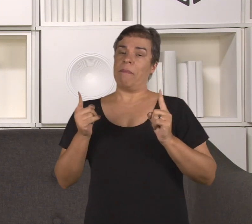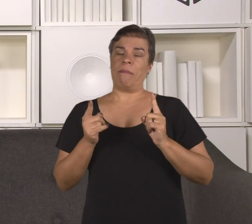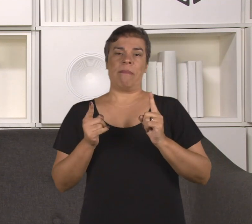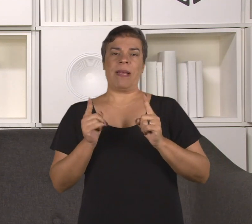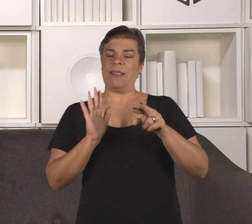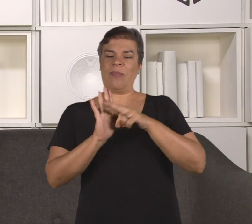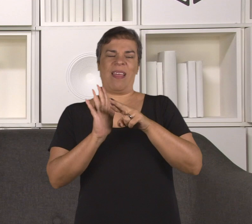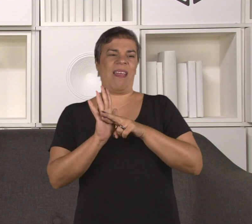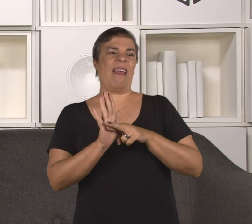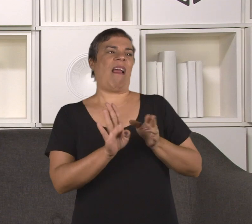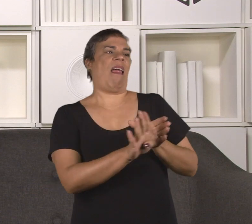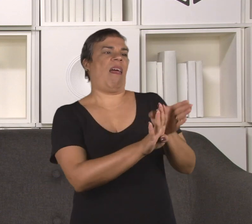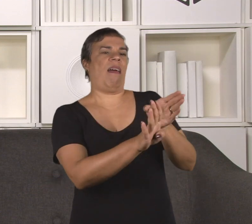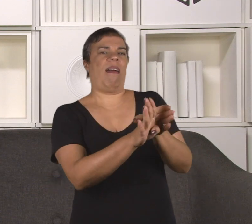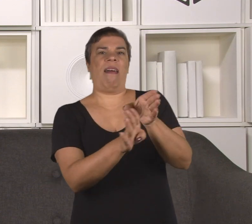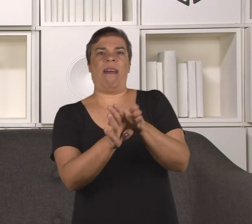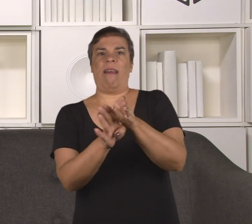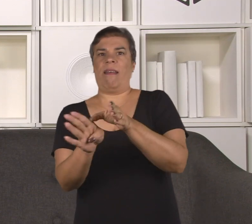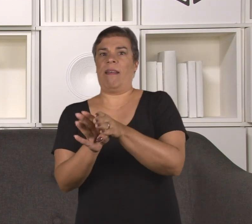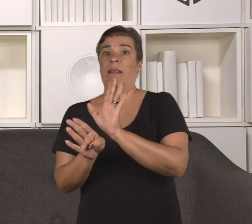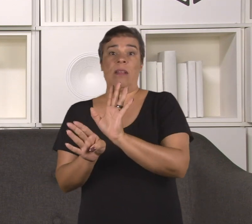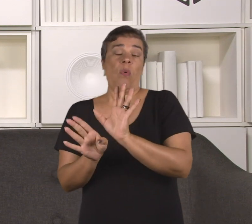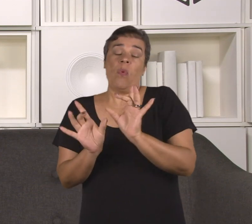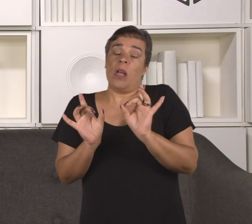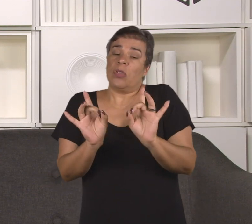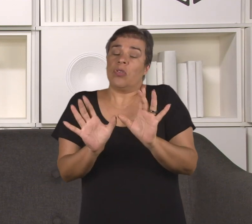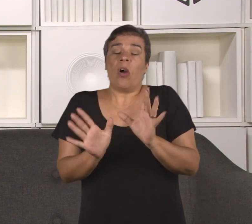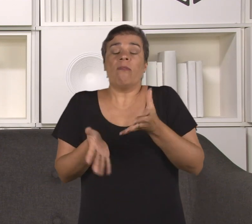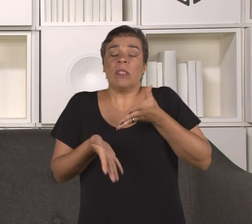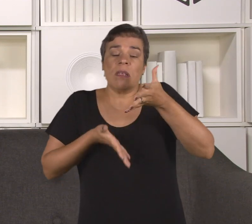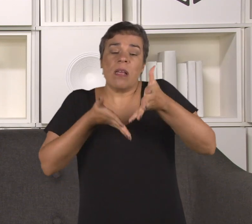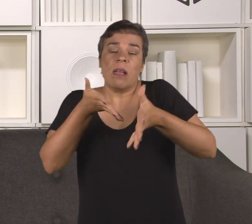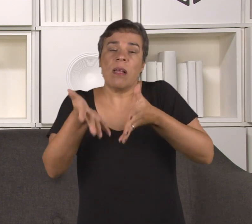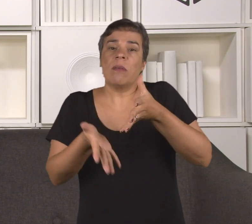para a vida de ninguém mais, é apenas a sua experiência.